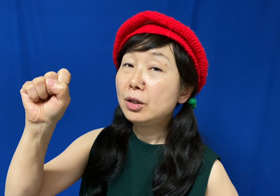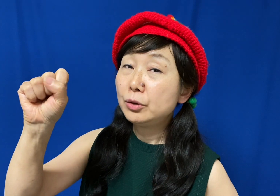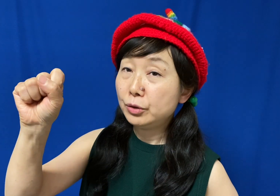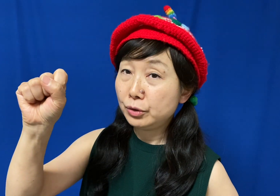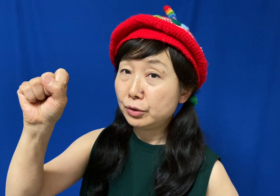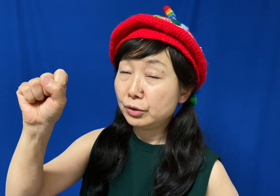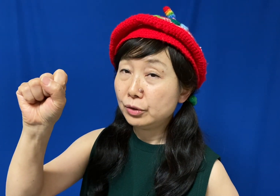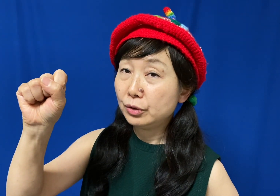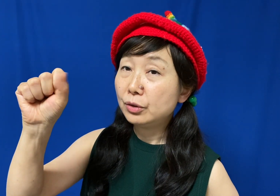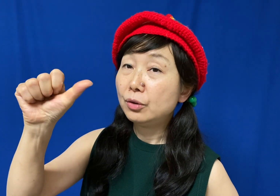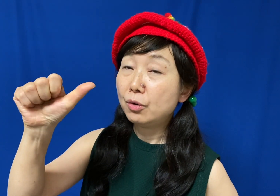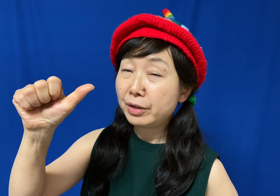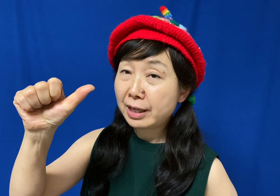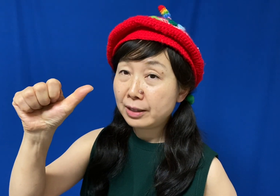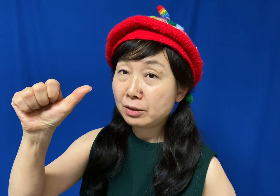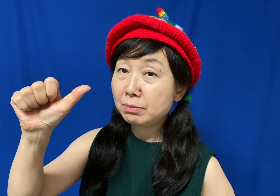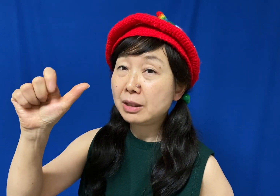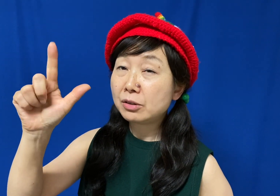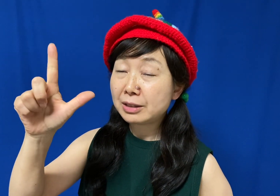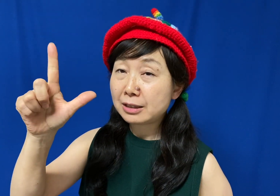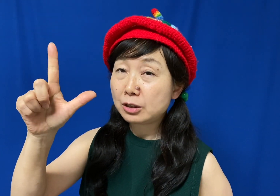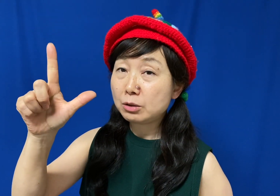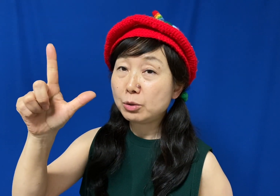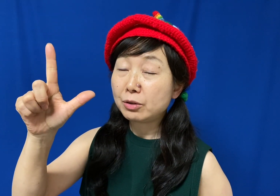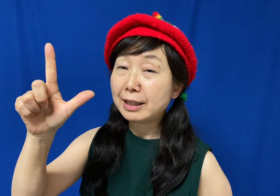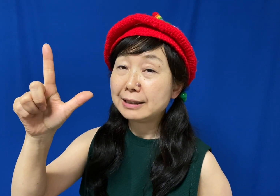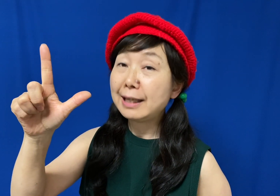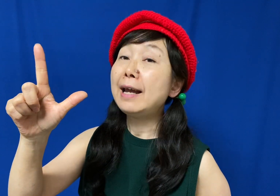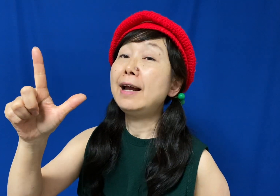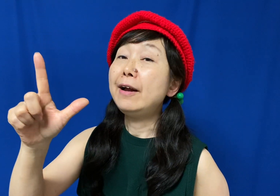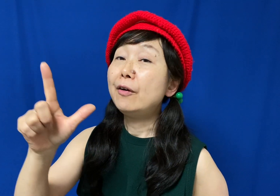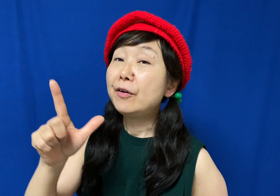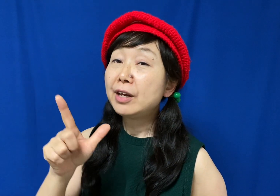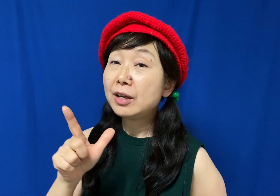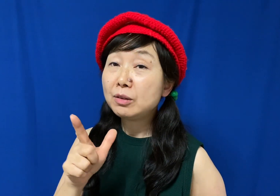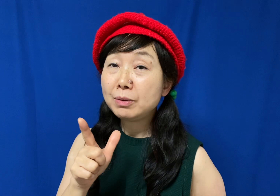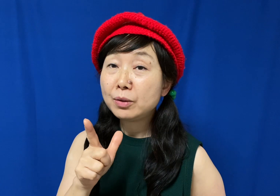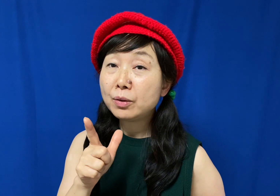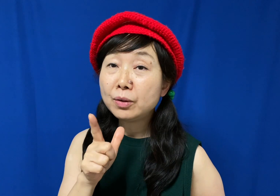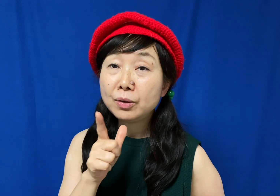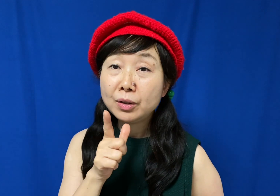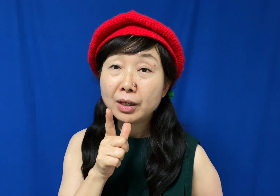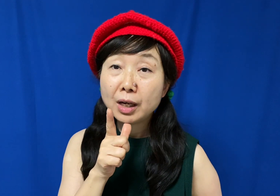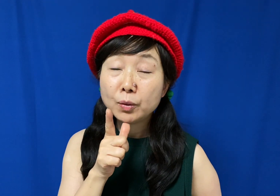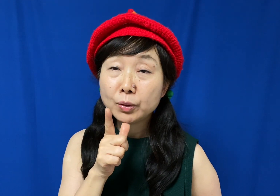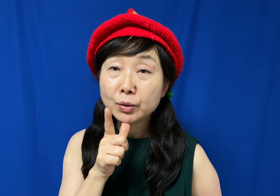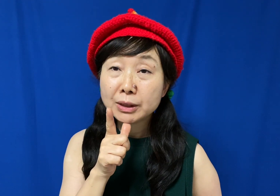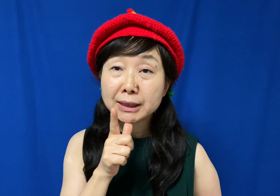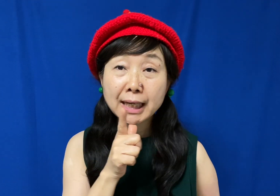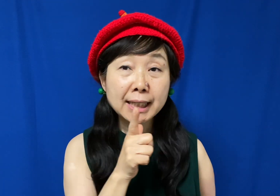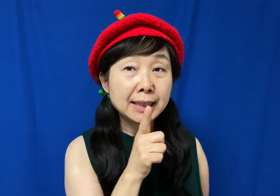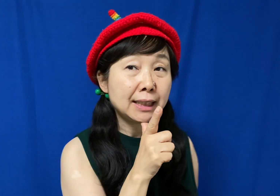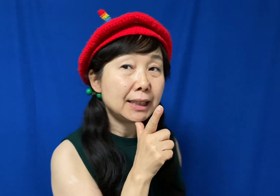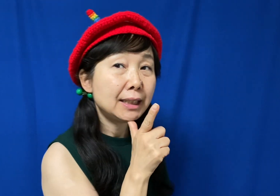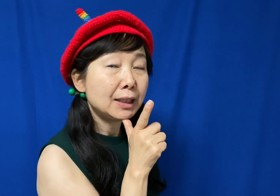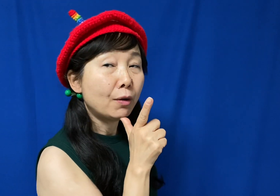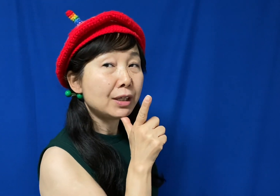グー、親指人差し指を出して親指を顎の下に置きます